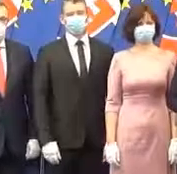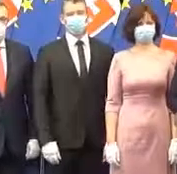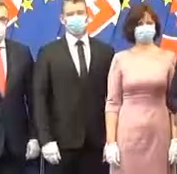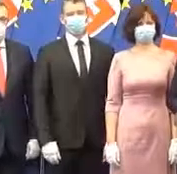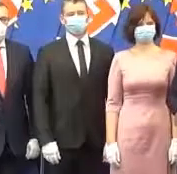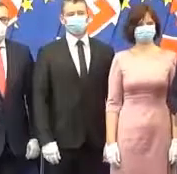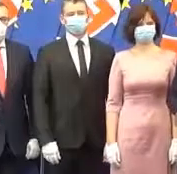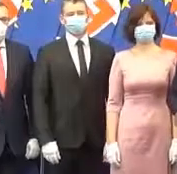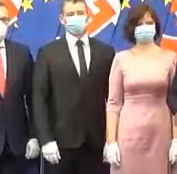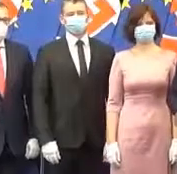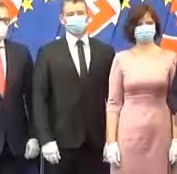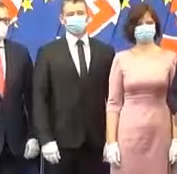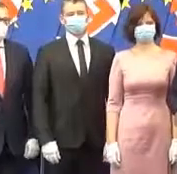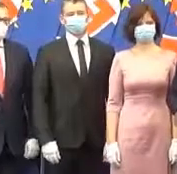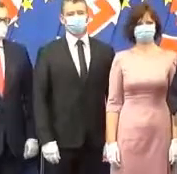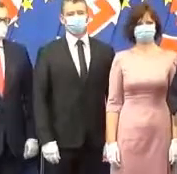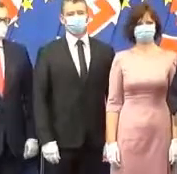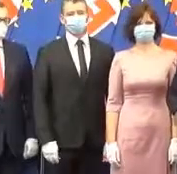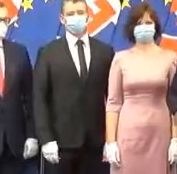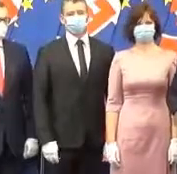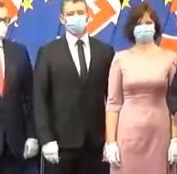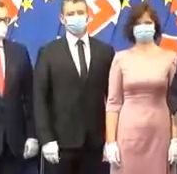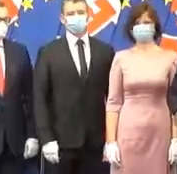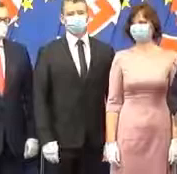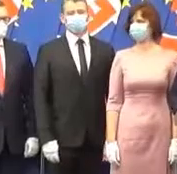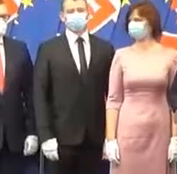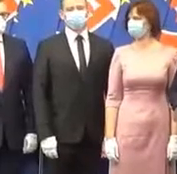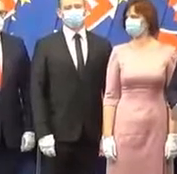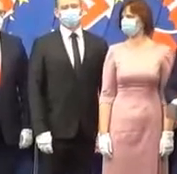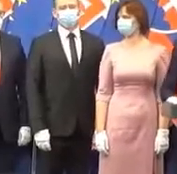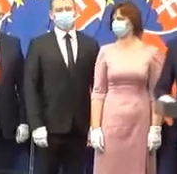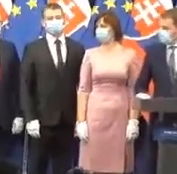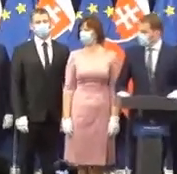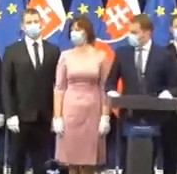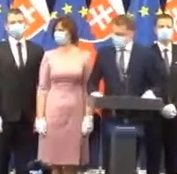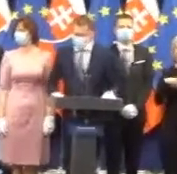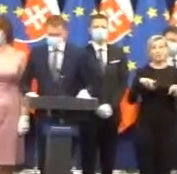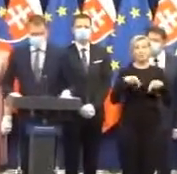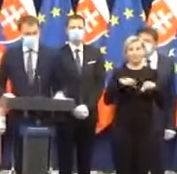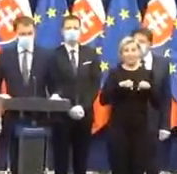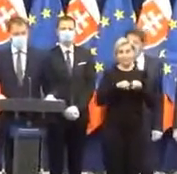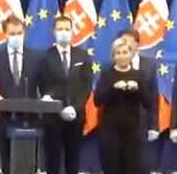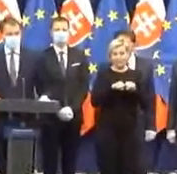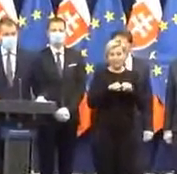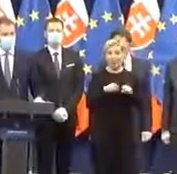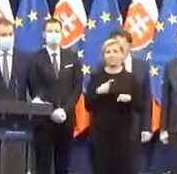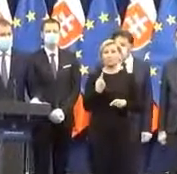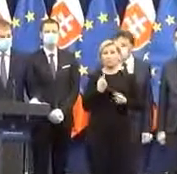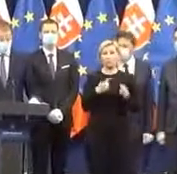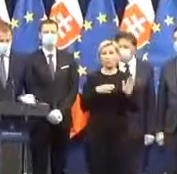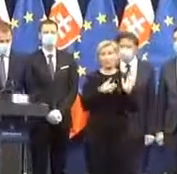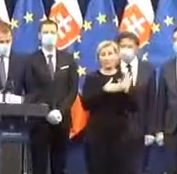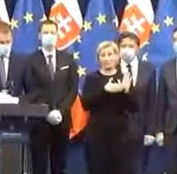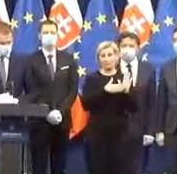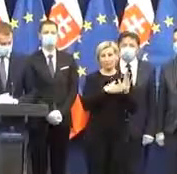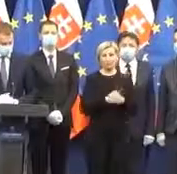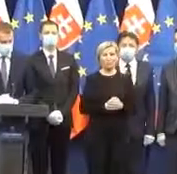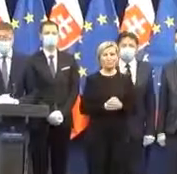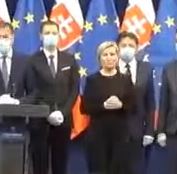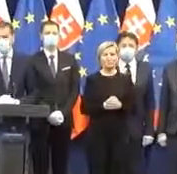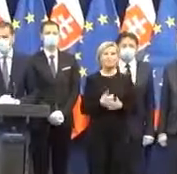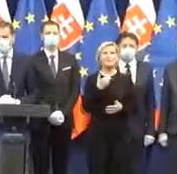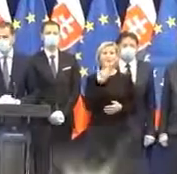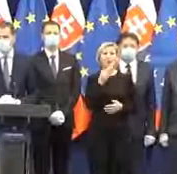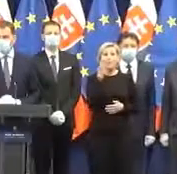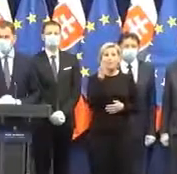novému pánovi predsedovi vlády Slovenskej republiky, pánovi Igorovi Matovičovi. Nech sa páči. Ďakujem pekne. Vítam vás na